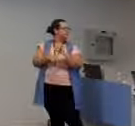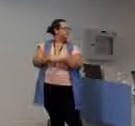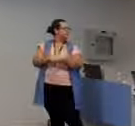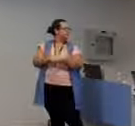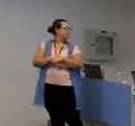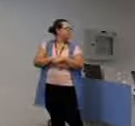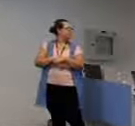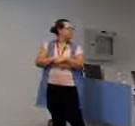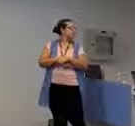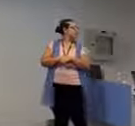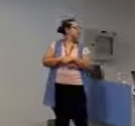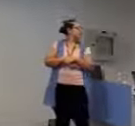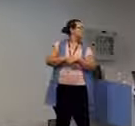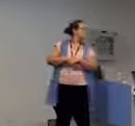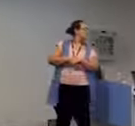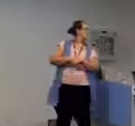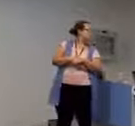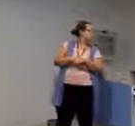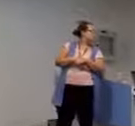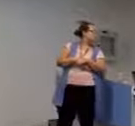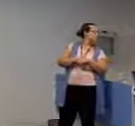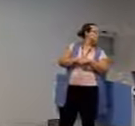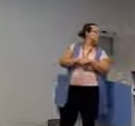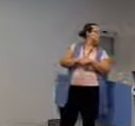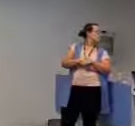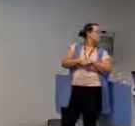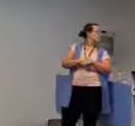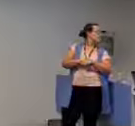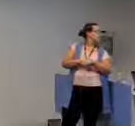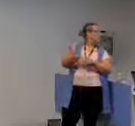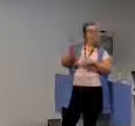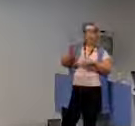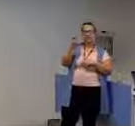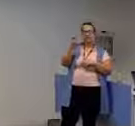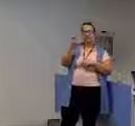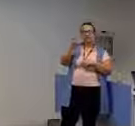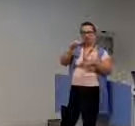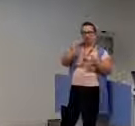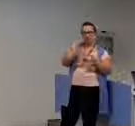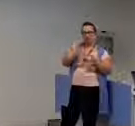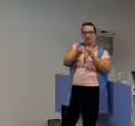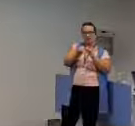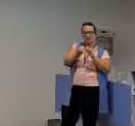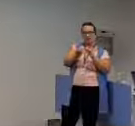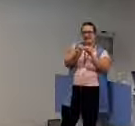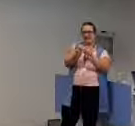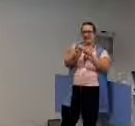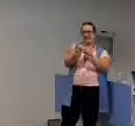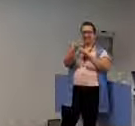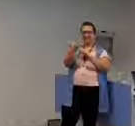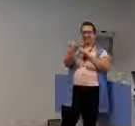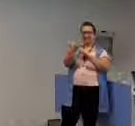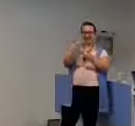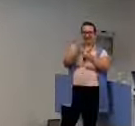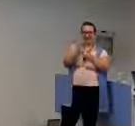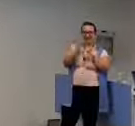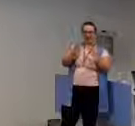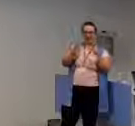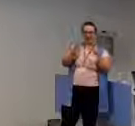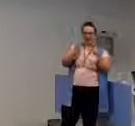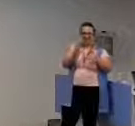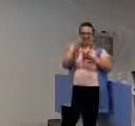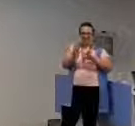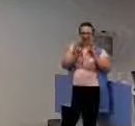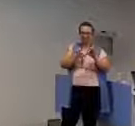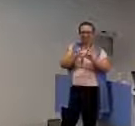vão ver que em questão de 5 minutos já estou fazendo uma projeção. Aqui o software tem toda uma automação para criar